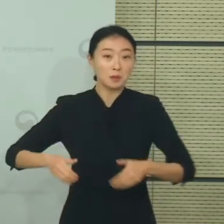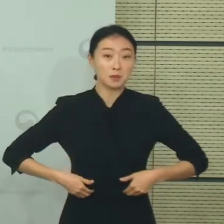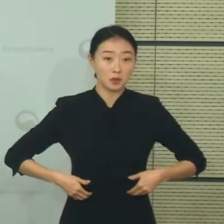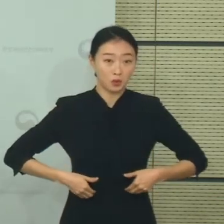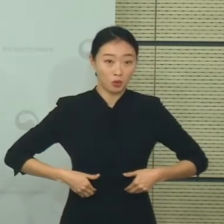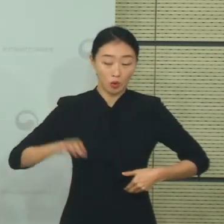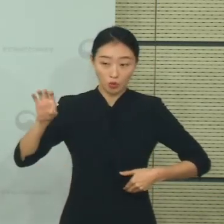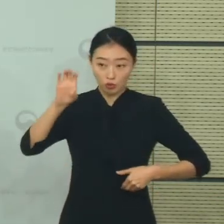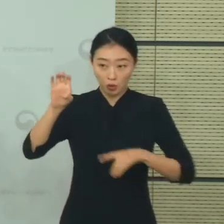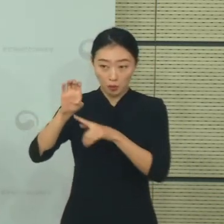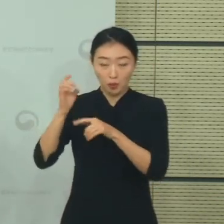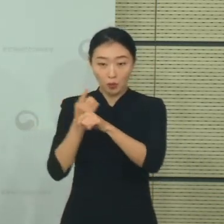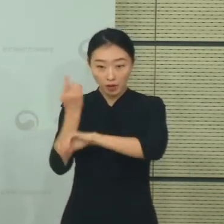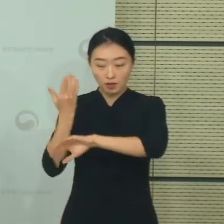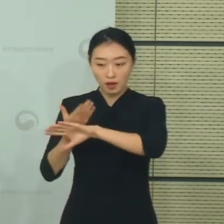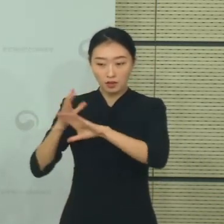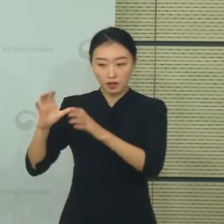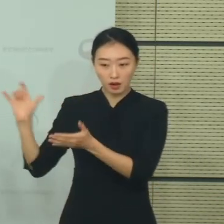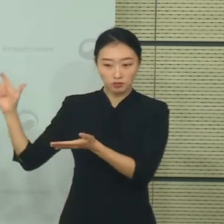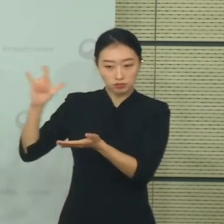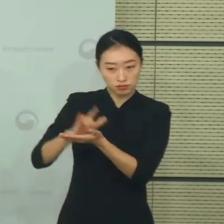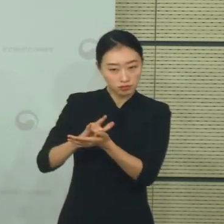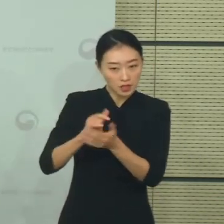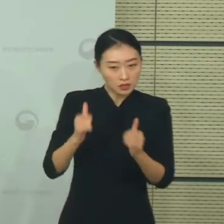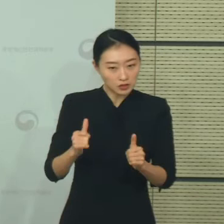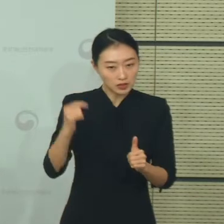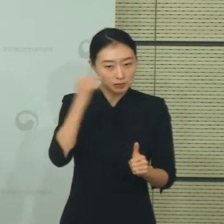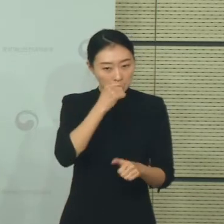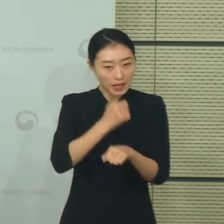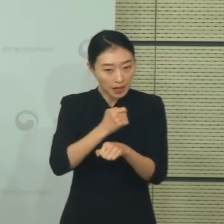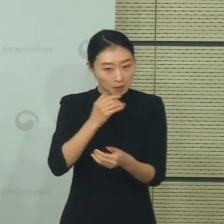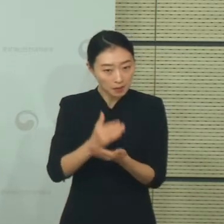대한 입국 절차 강화 방안도 마련할 것을 주문하였습니다.